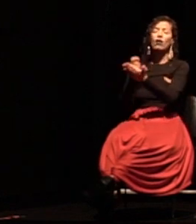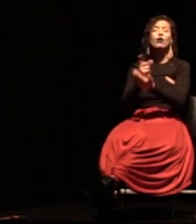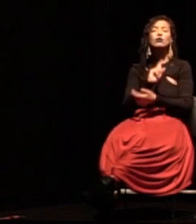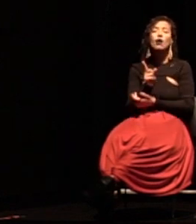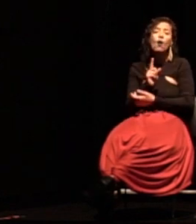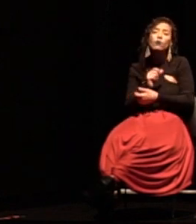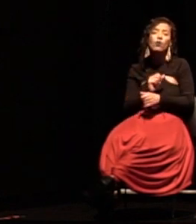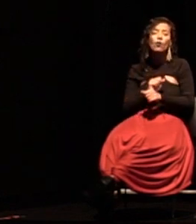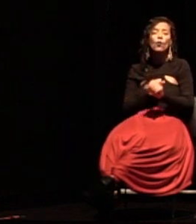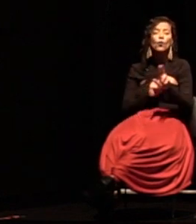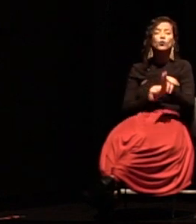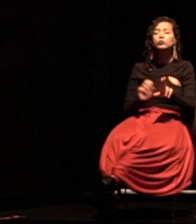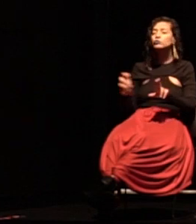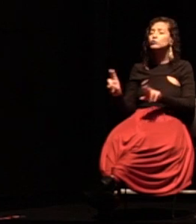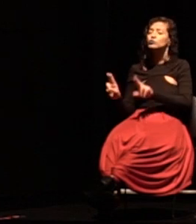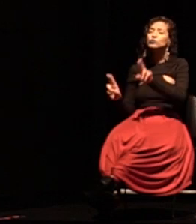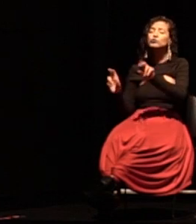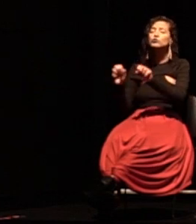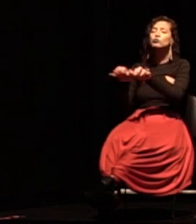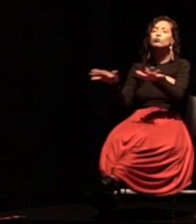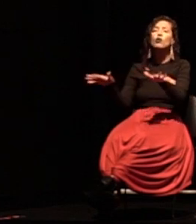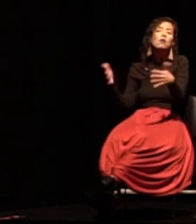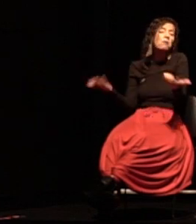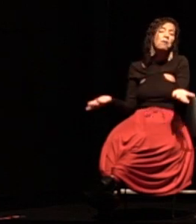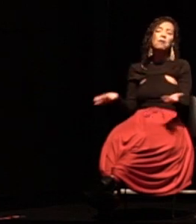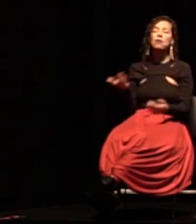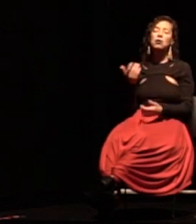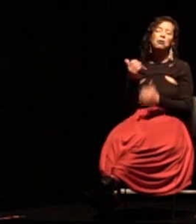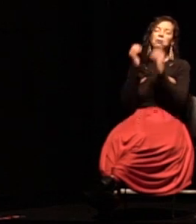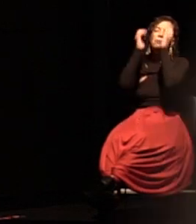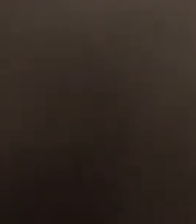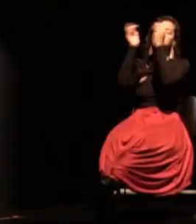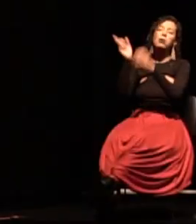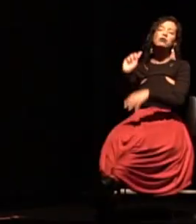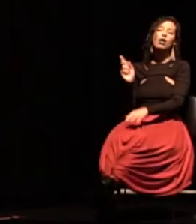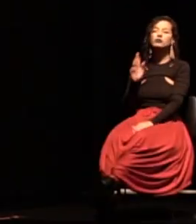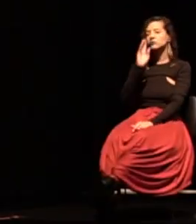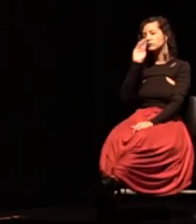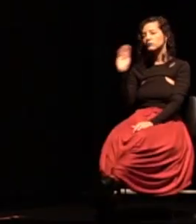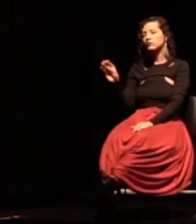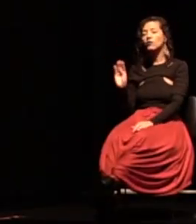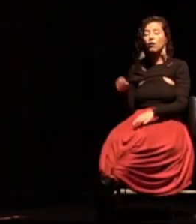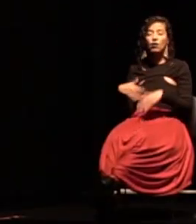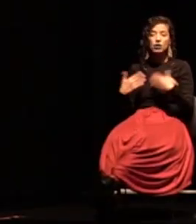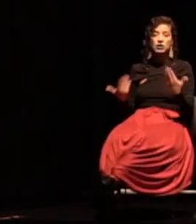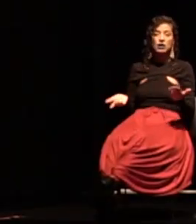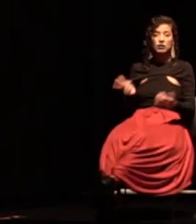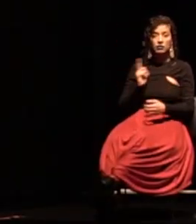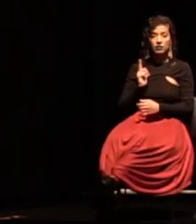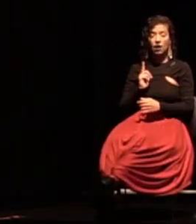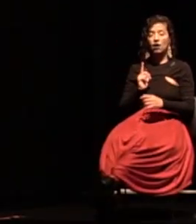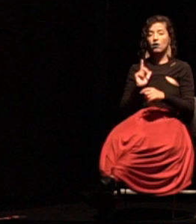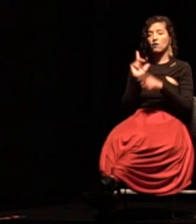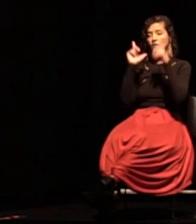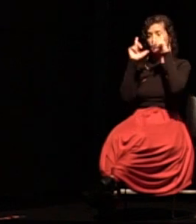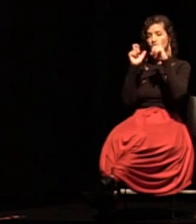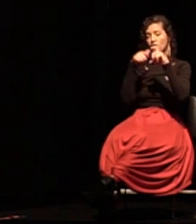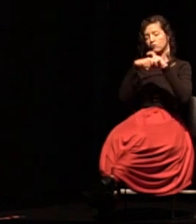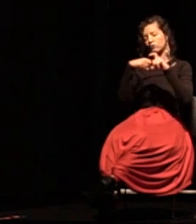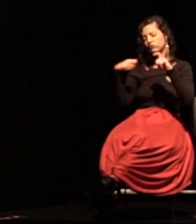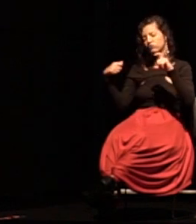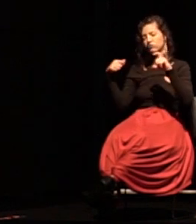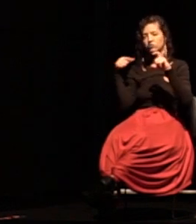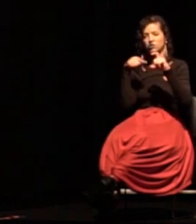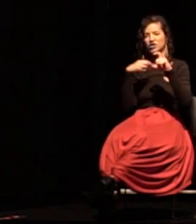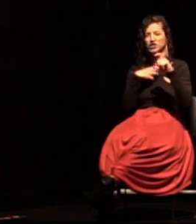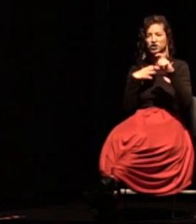expandir e basta não obedecer, eu repito, porque quando tem determinado filme que era para usar de